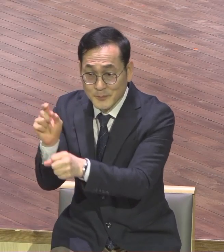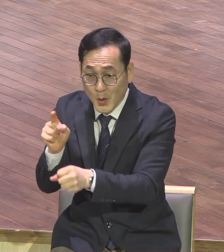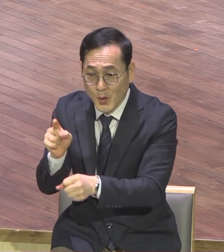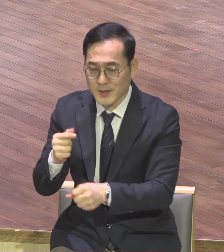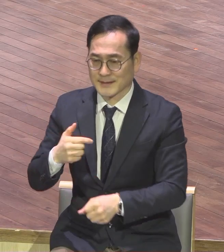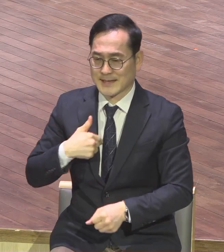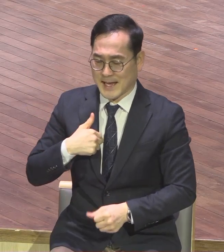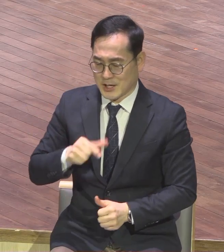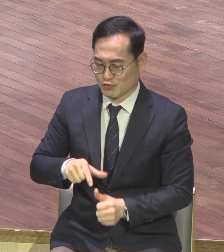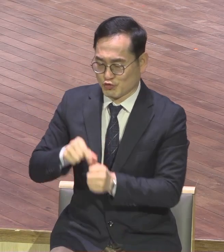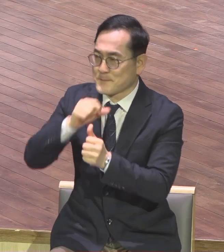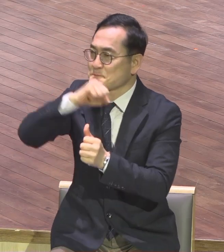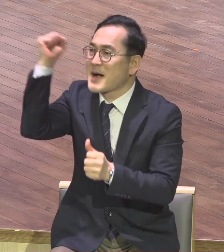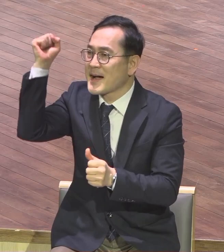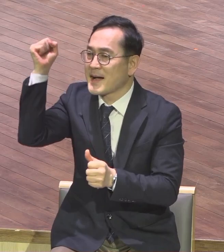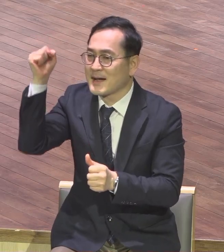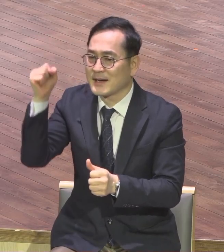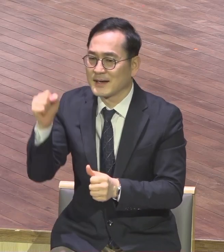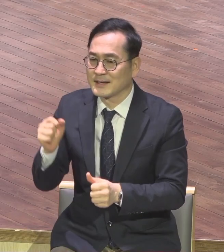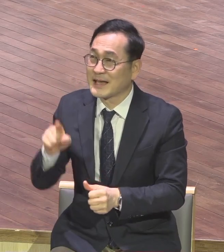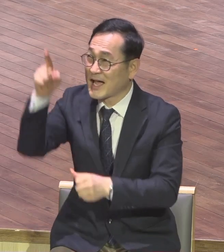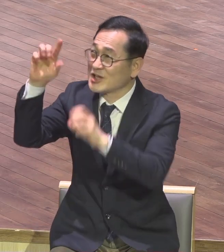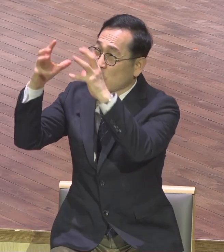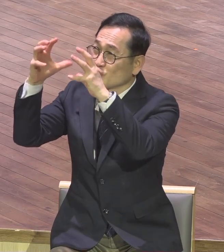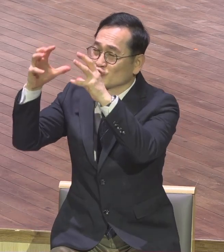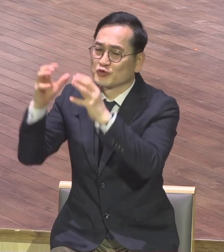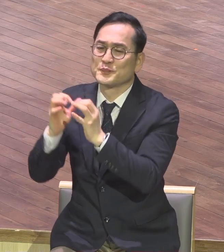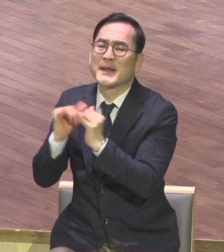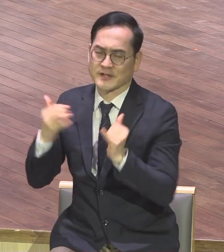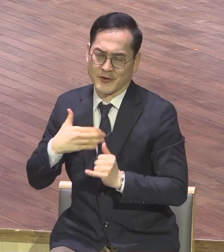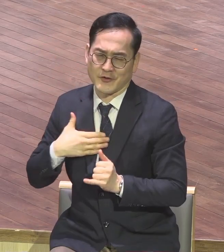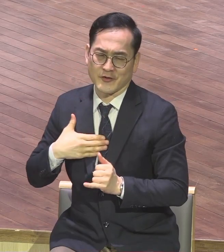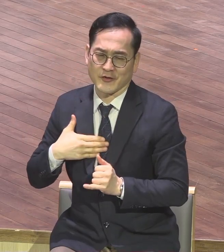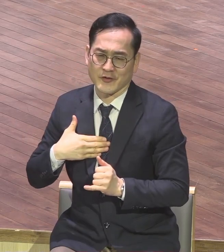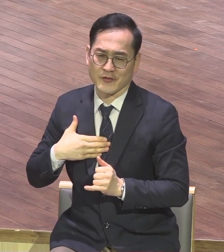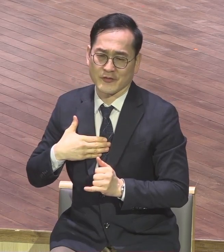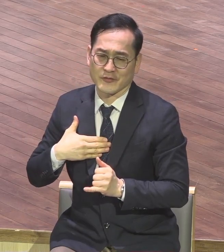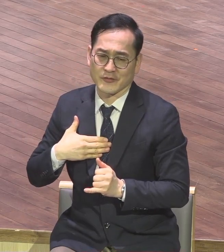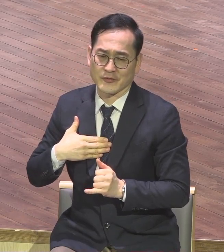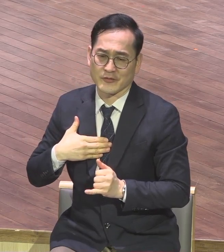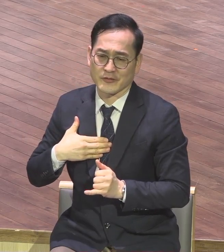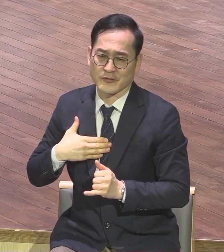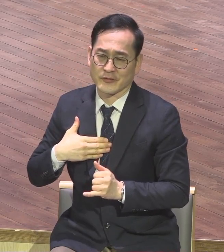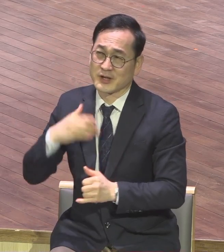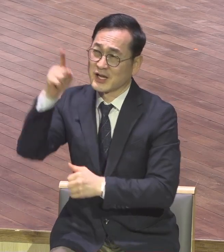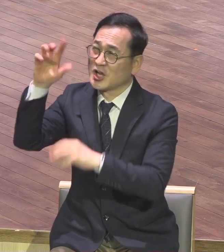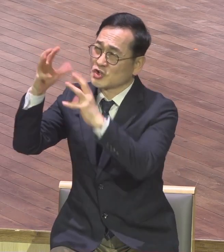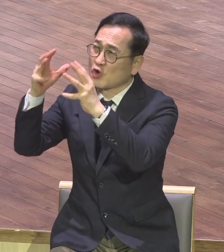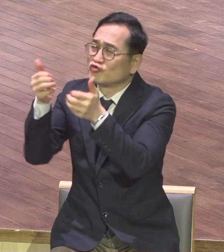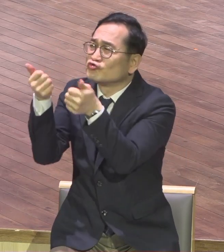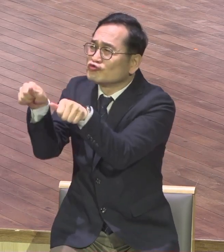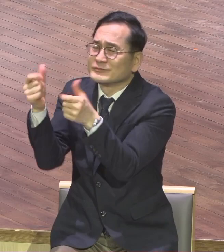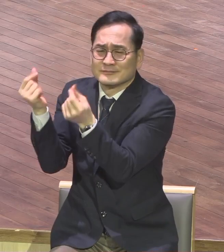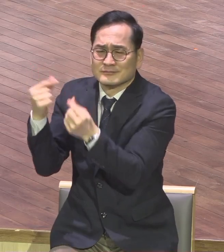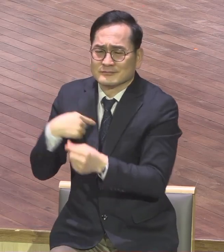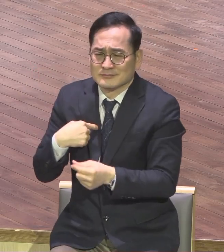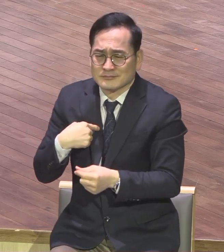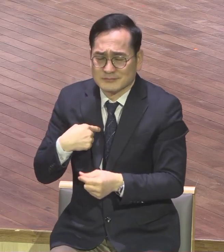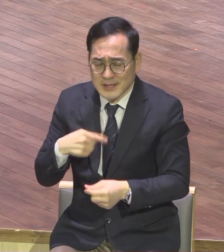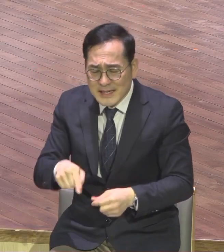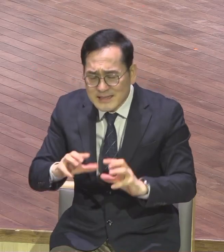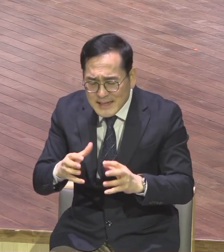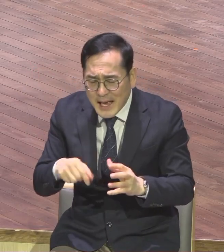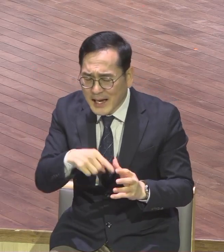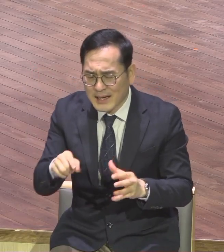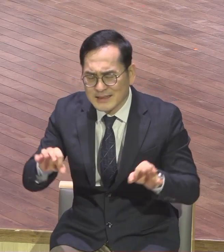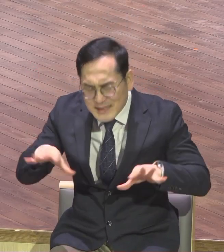있다. 나의 시민권은 나의 영혼이 살 곳은 하나님의 나라다. 킹덤 오브 갓. 백성이 있고 땅이 있고